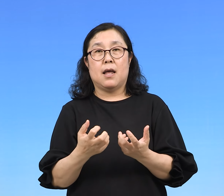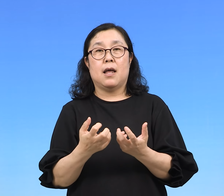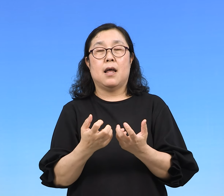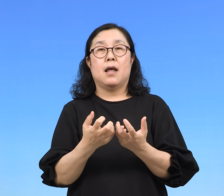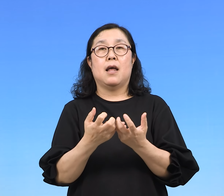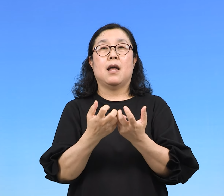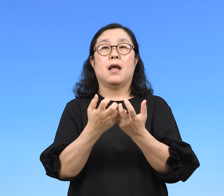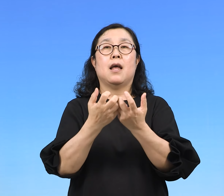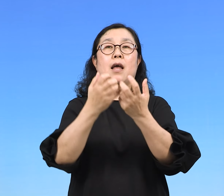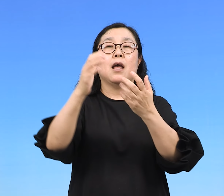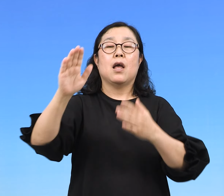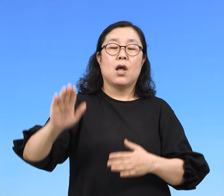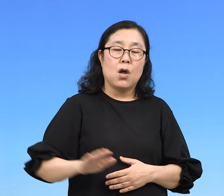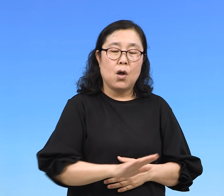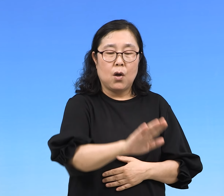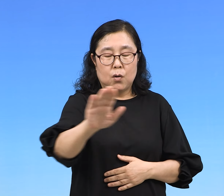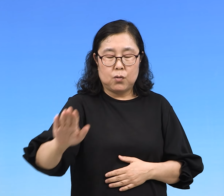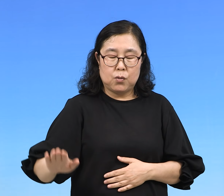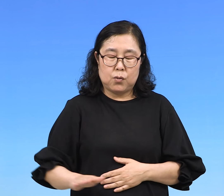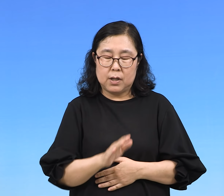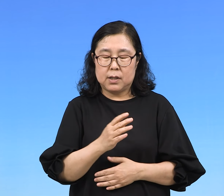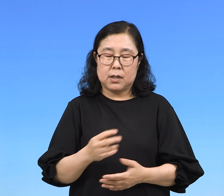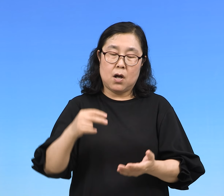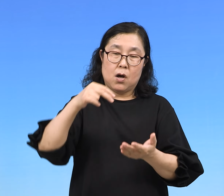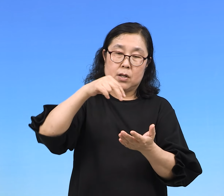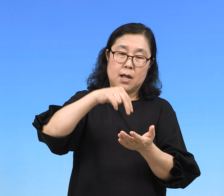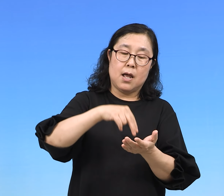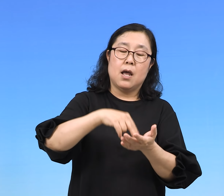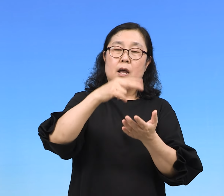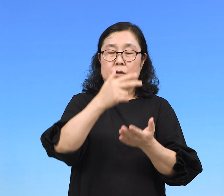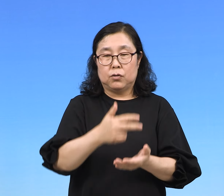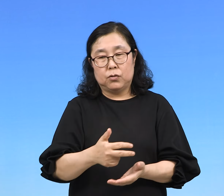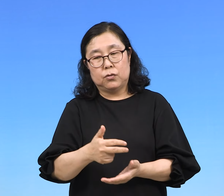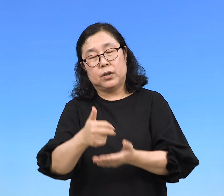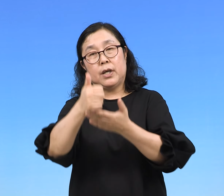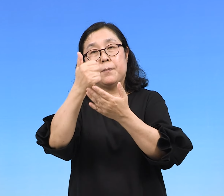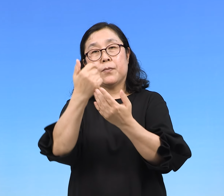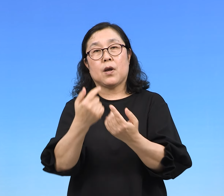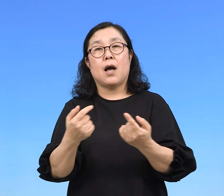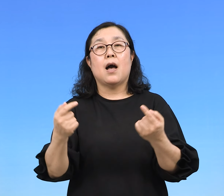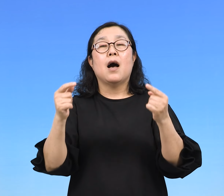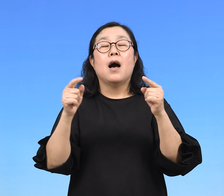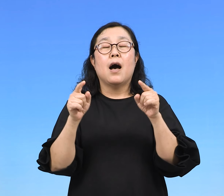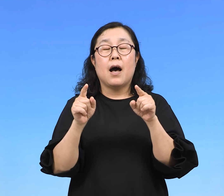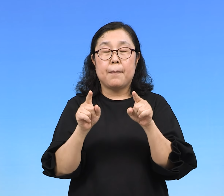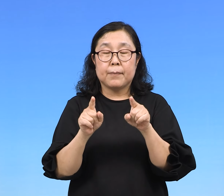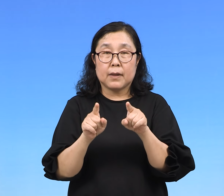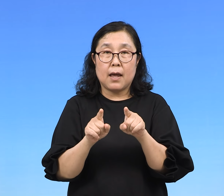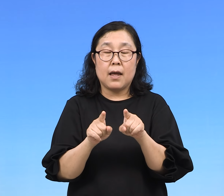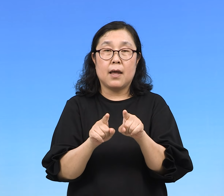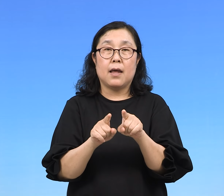상하고 찢겨진 우리 심령 가운데 우린 선의 주님과 함께